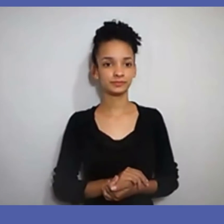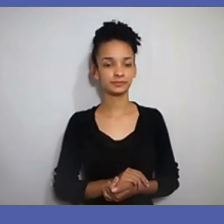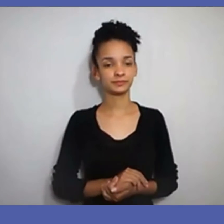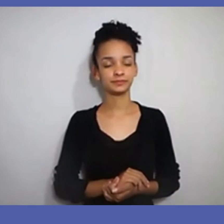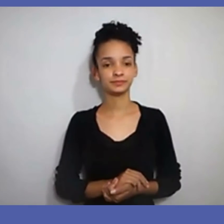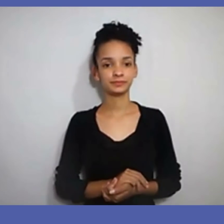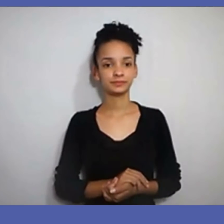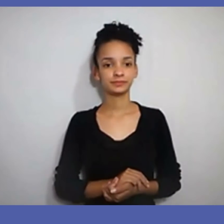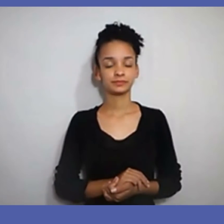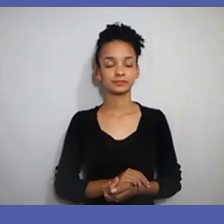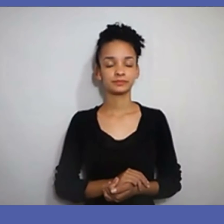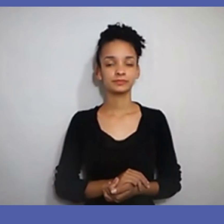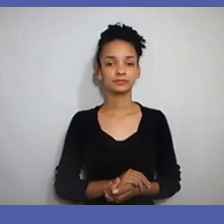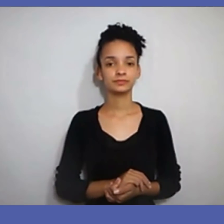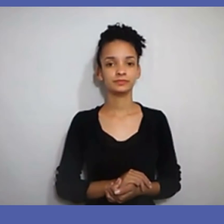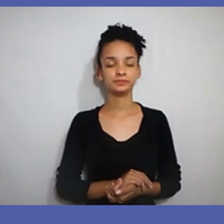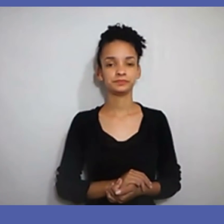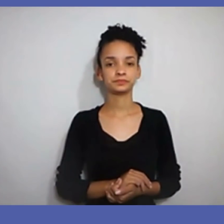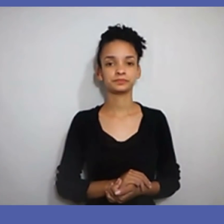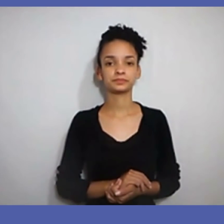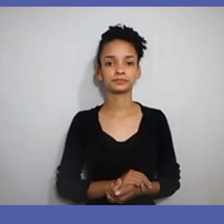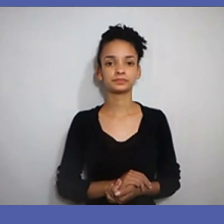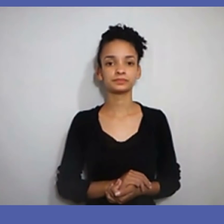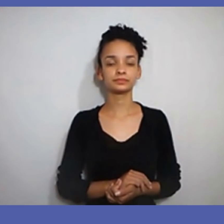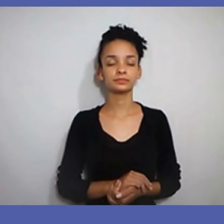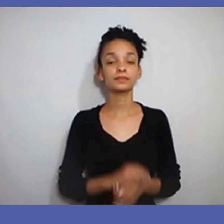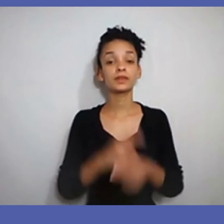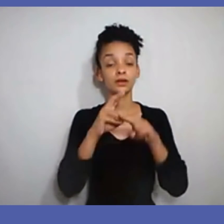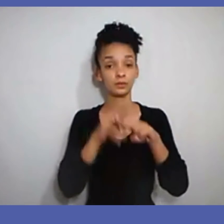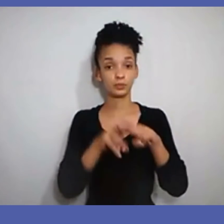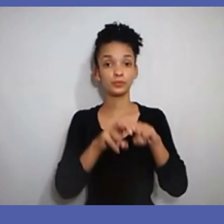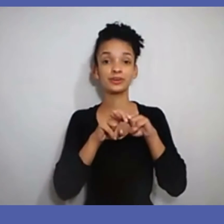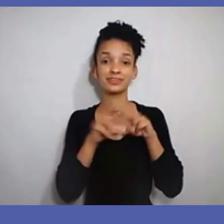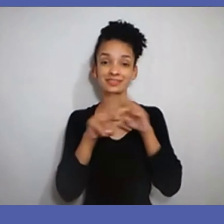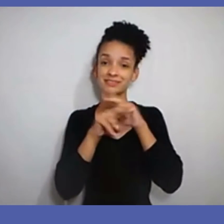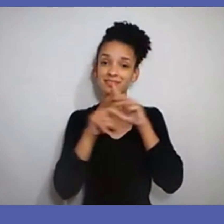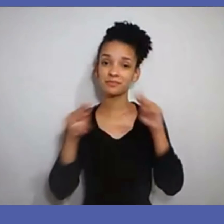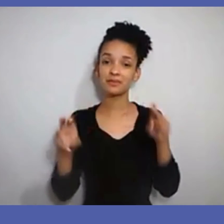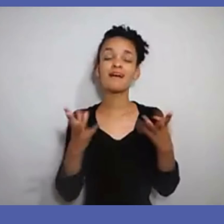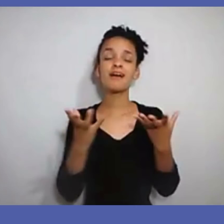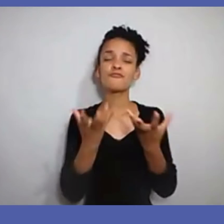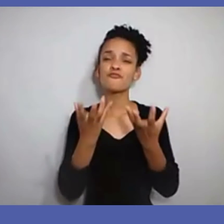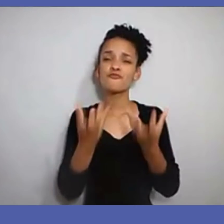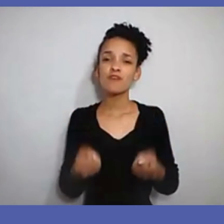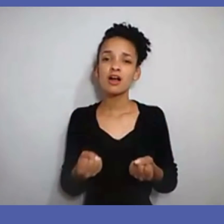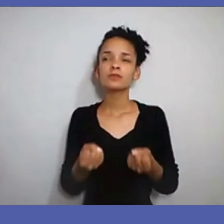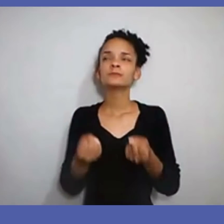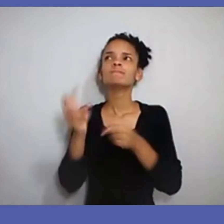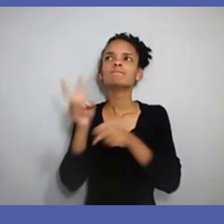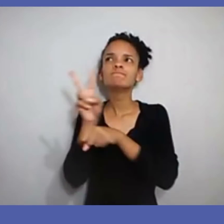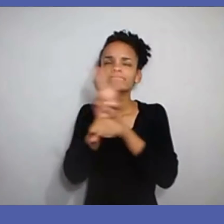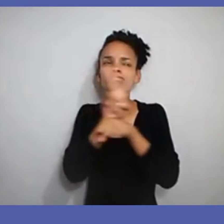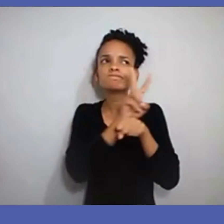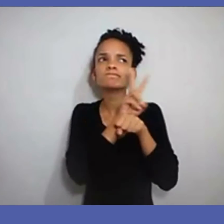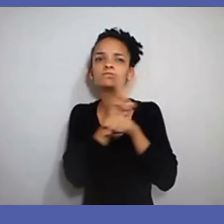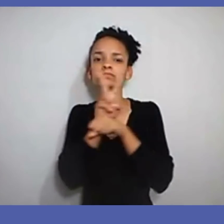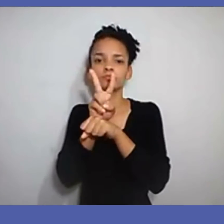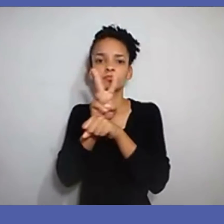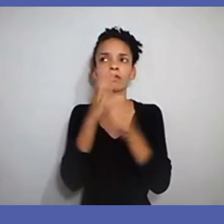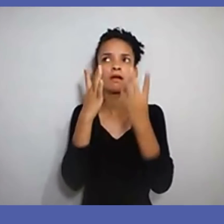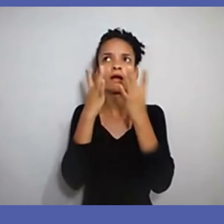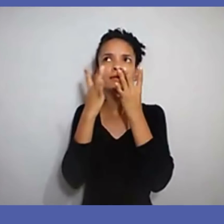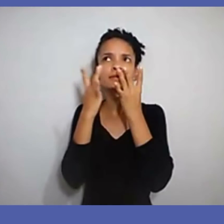Então, por isso, irmão, vamos ficar apercebidos. Nós na igreja